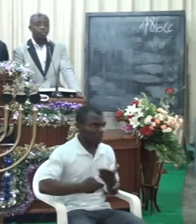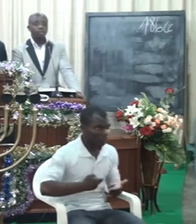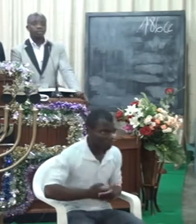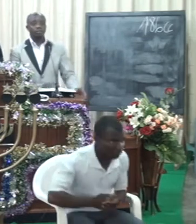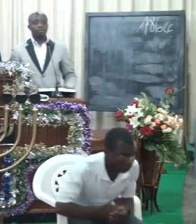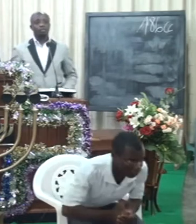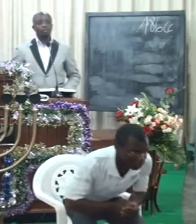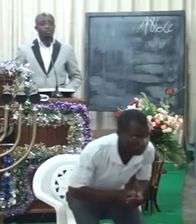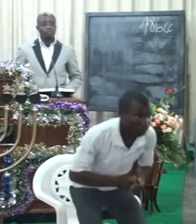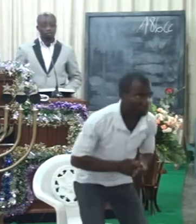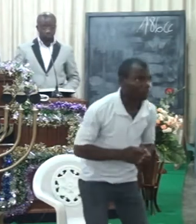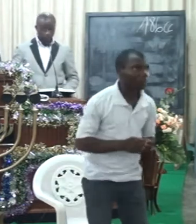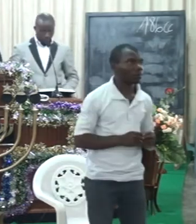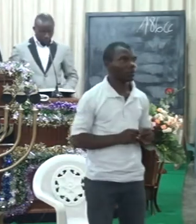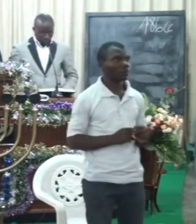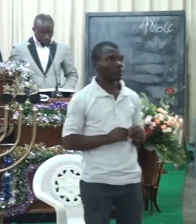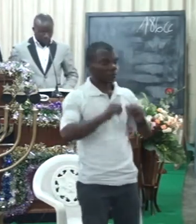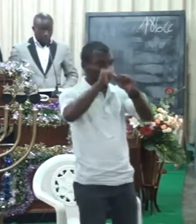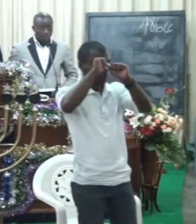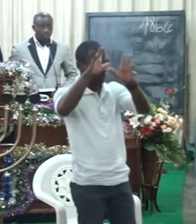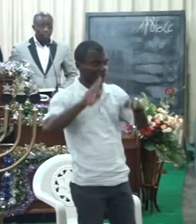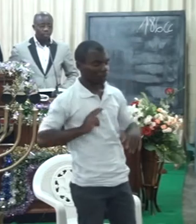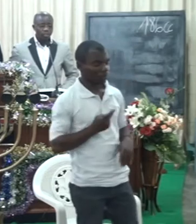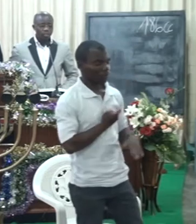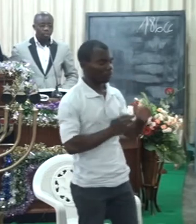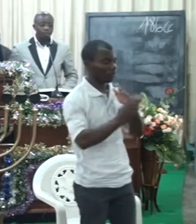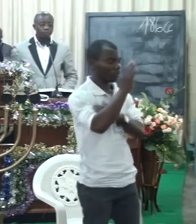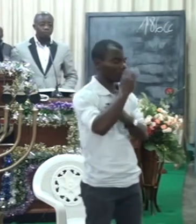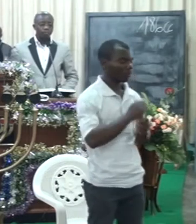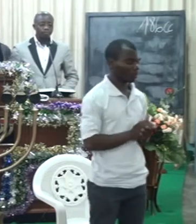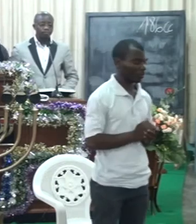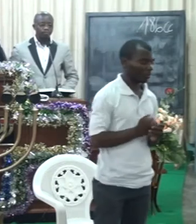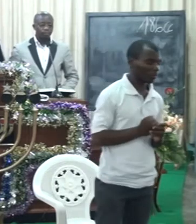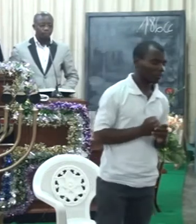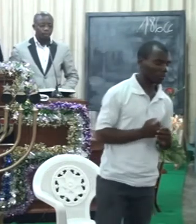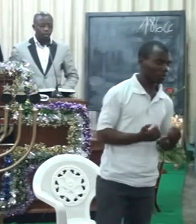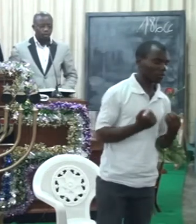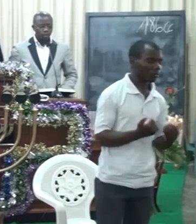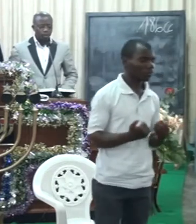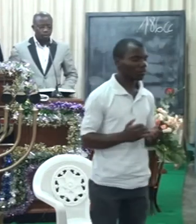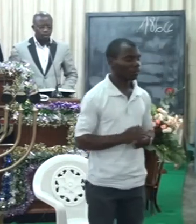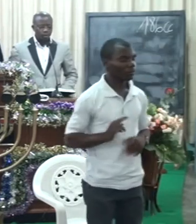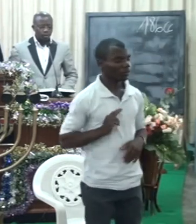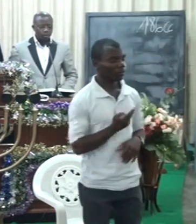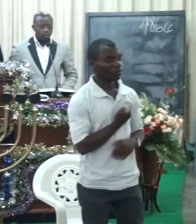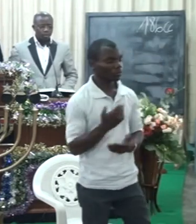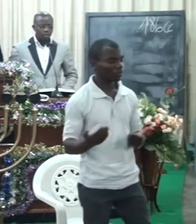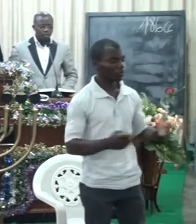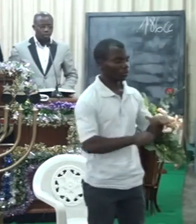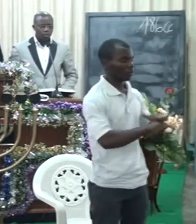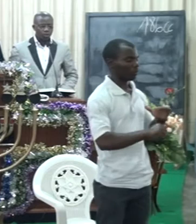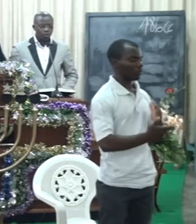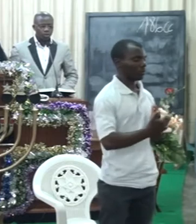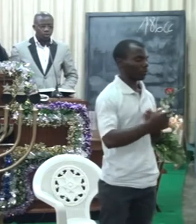lever. Baba yetu na Mungu wetu. Notre Père et notre Dieu. Kwa sahi, tunakuja chini ya damu